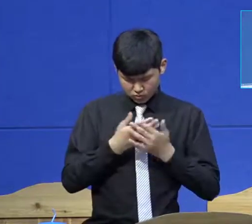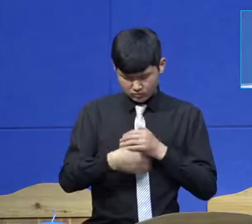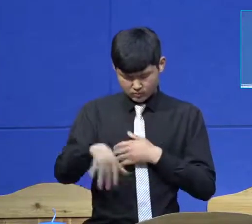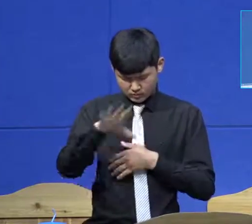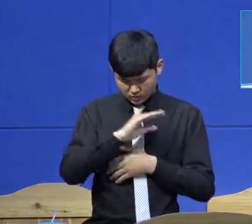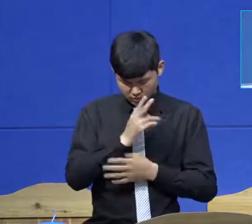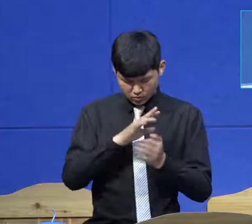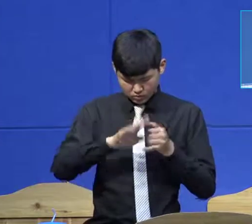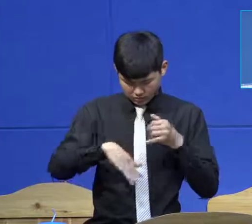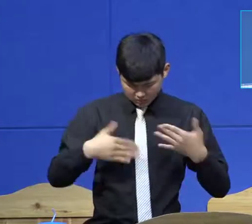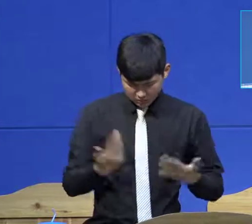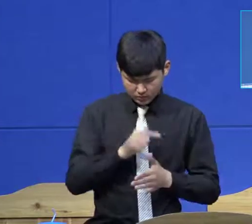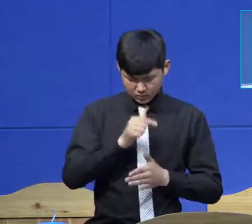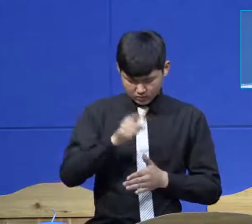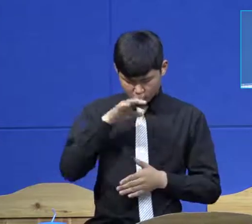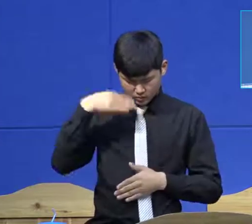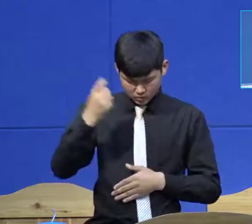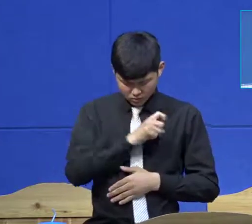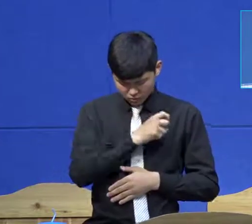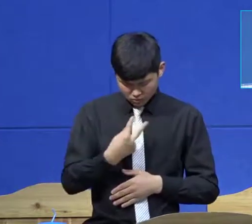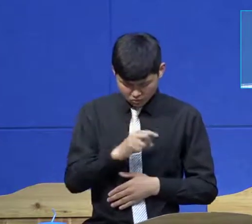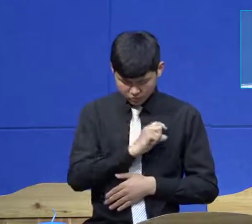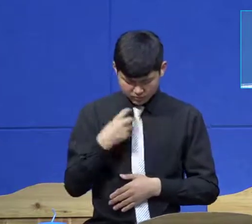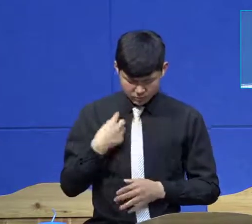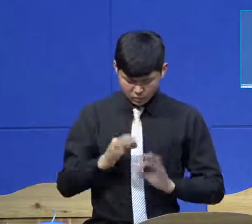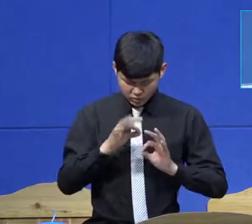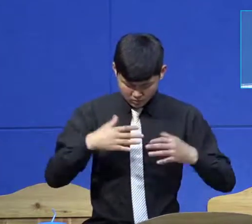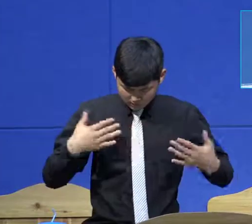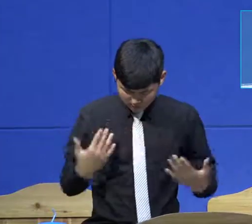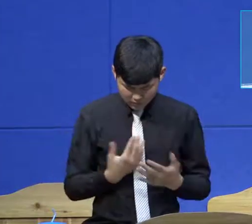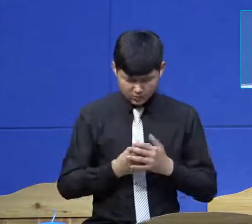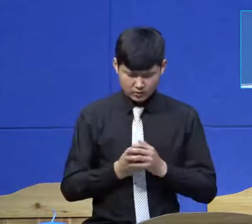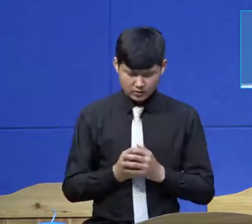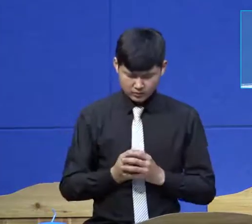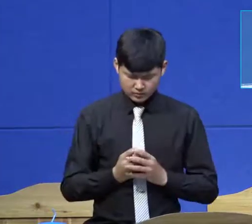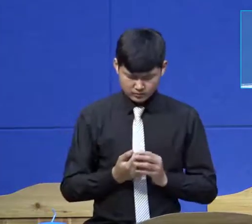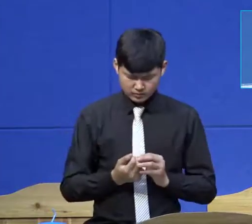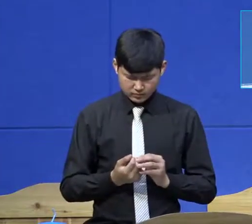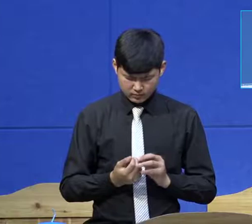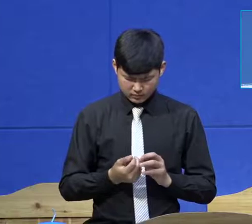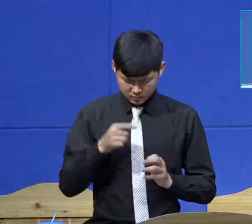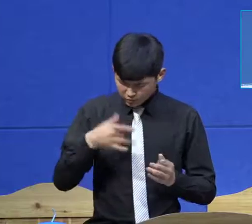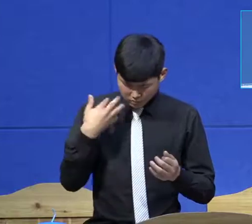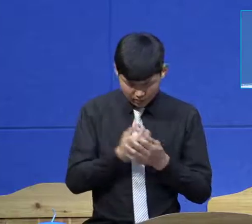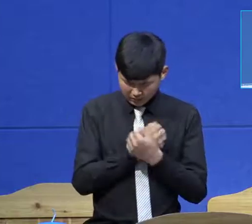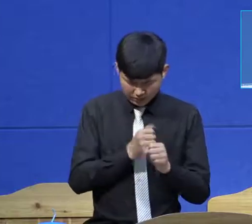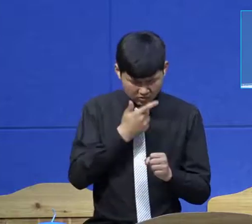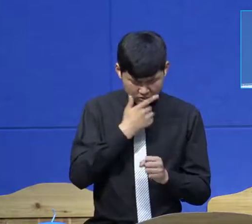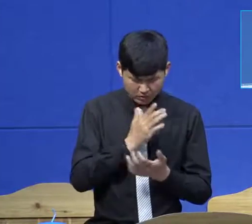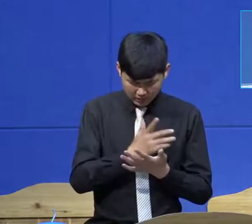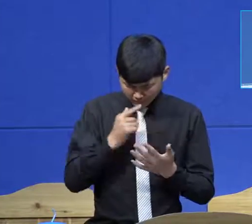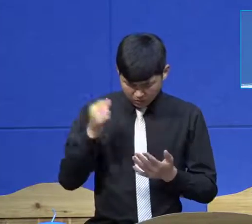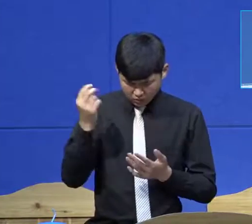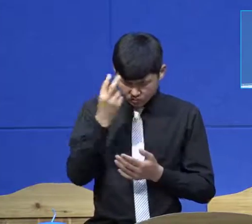бид үлдсэн амьдралдаа бурхан таны хүүхдийн хувьд зохистой амьдарч, одоо хүртэл аврагдаж чадаагүй байгаа